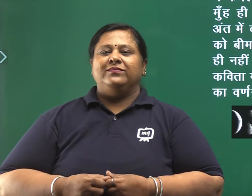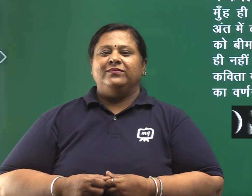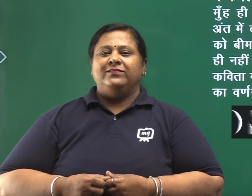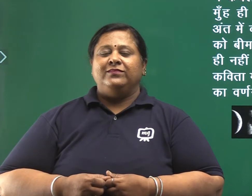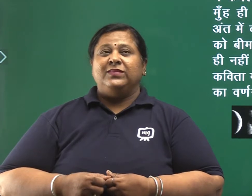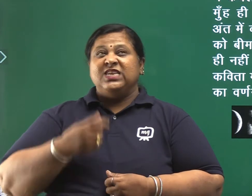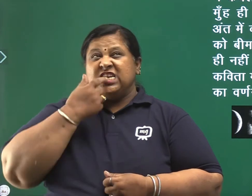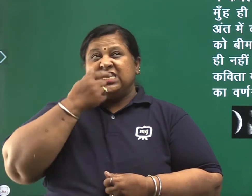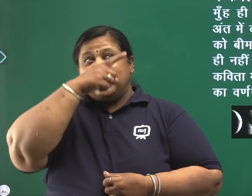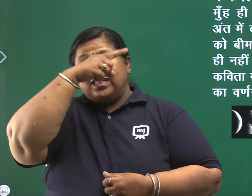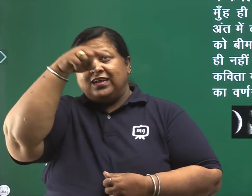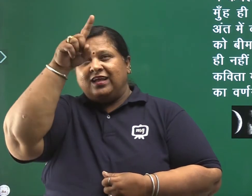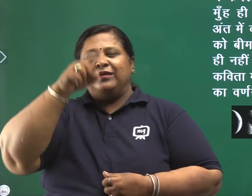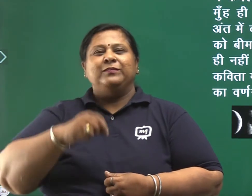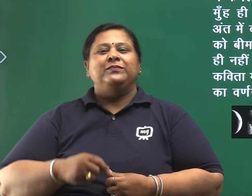चांद का